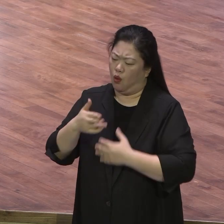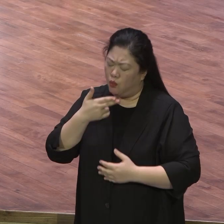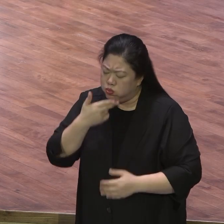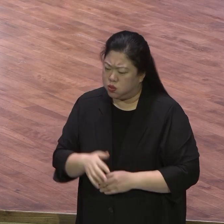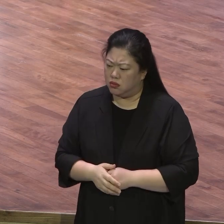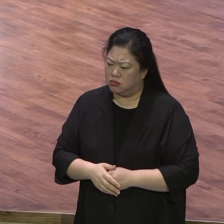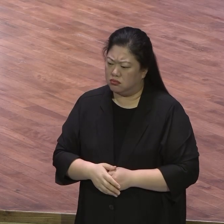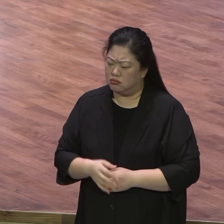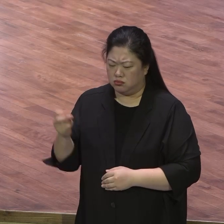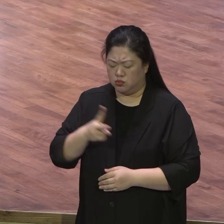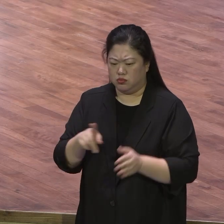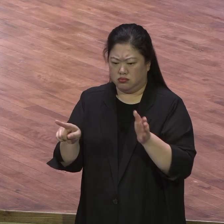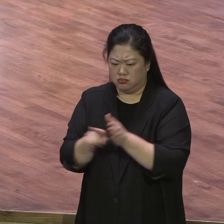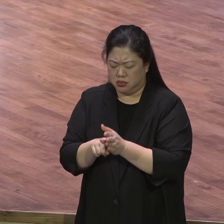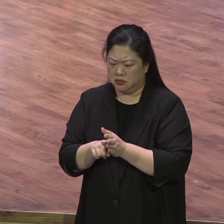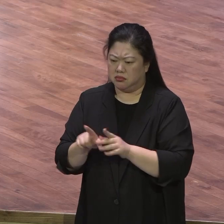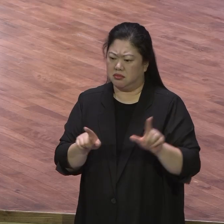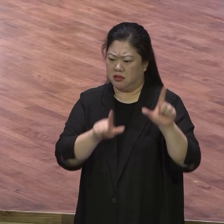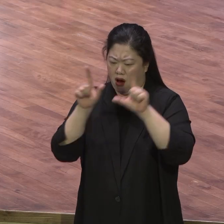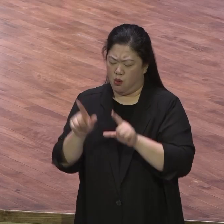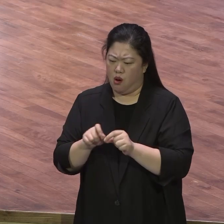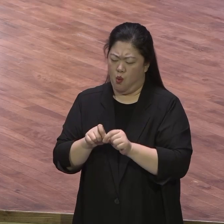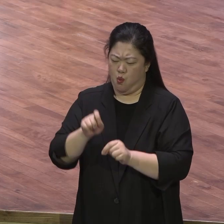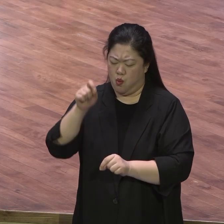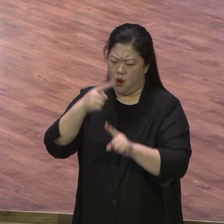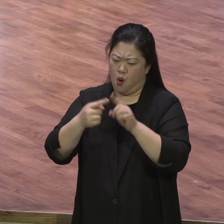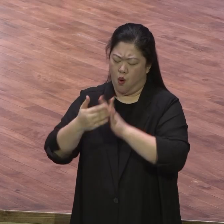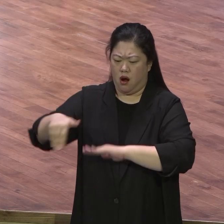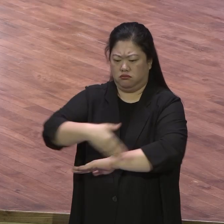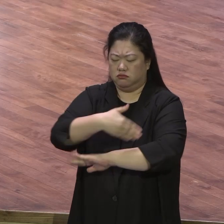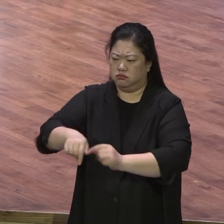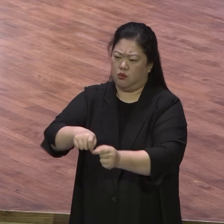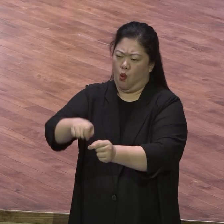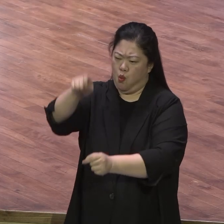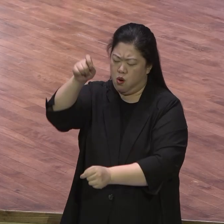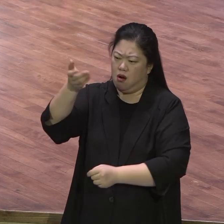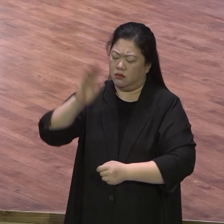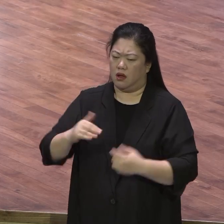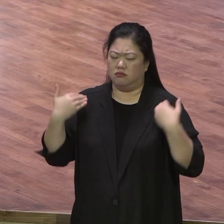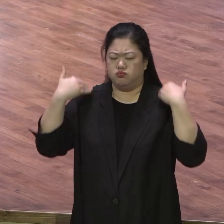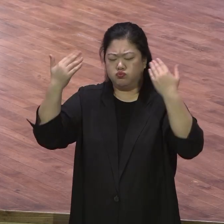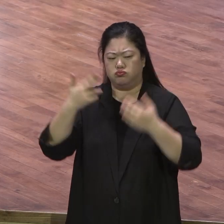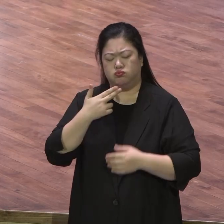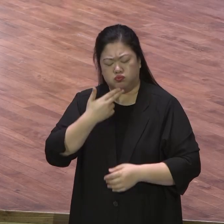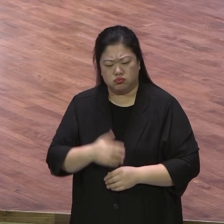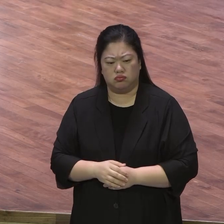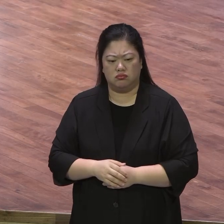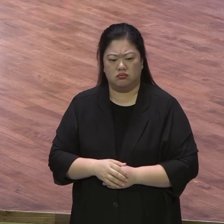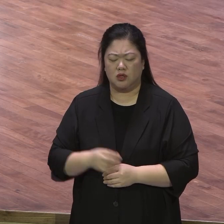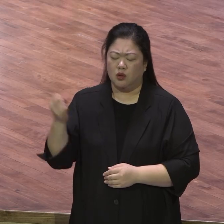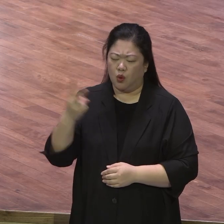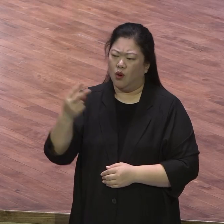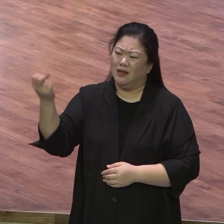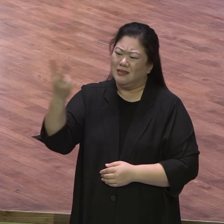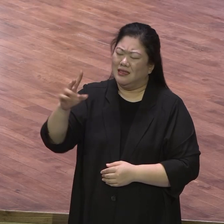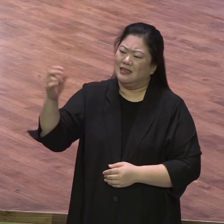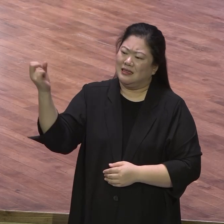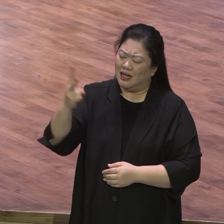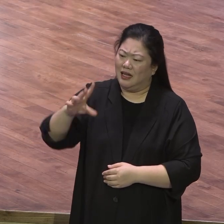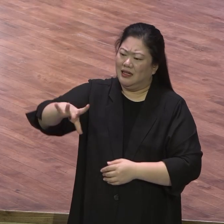이렇게 믿음이 자라지 못하냐 나는 왜 이렇게 목사님 설교하실 때 늘 재창조하고 무슨 새로운 난 왜